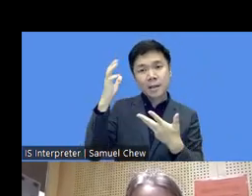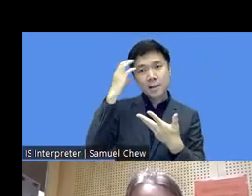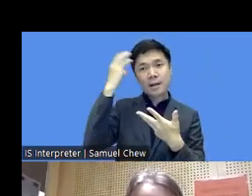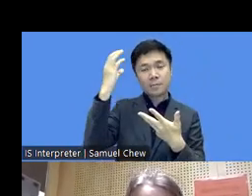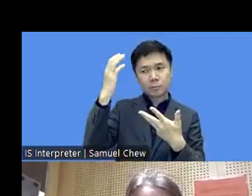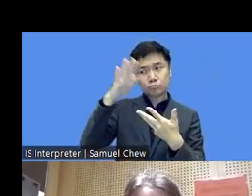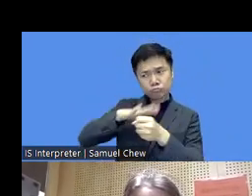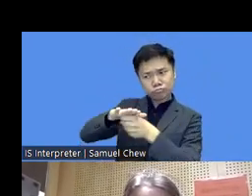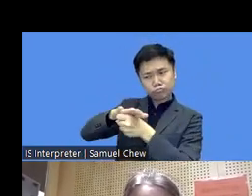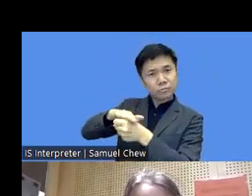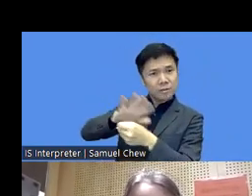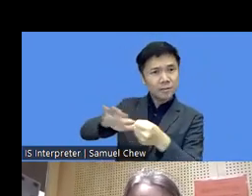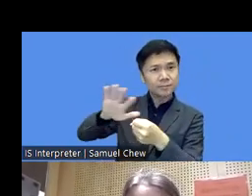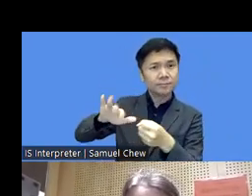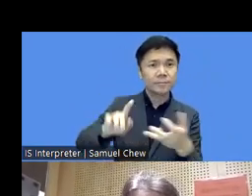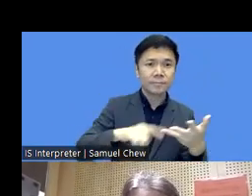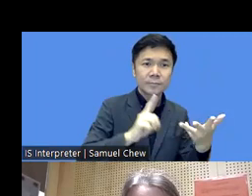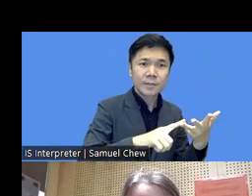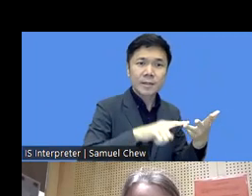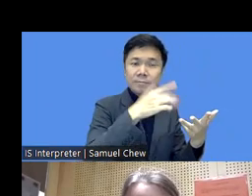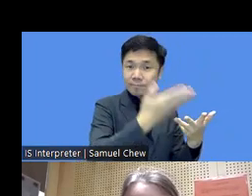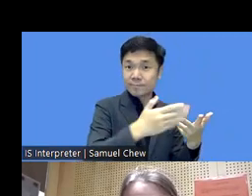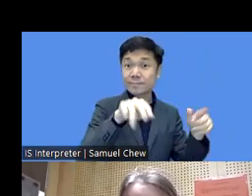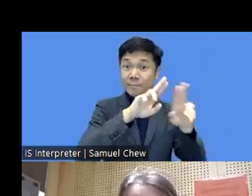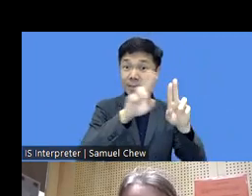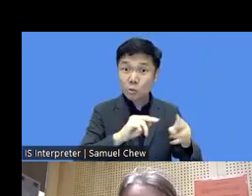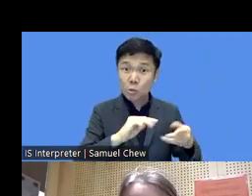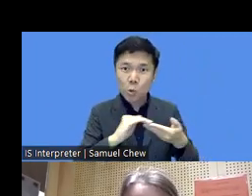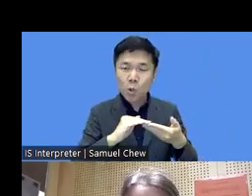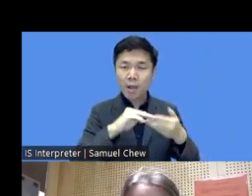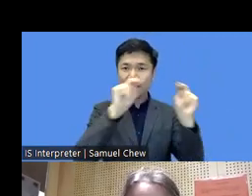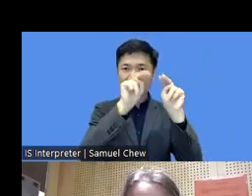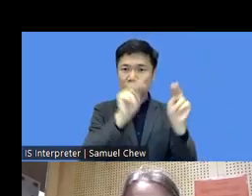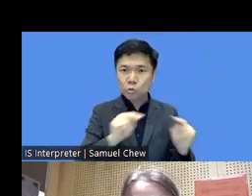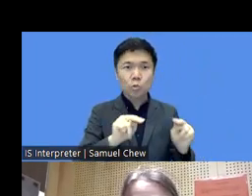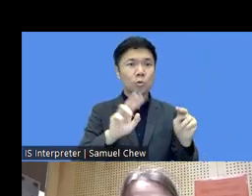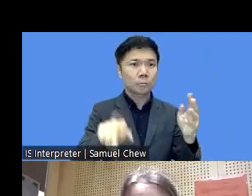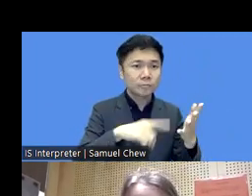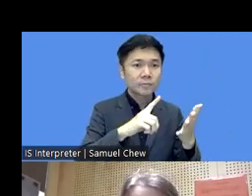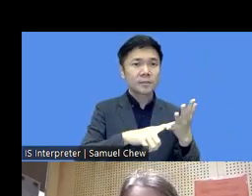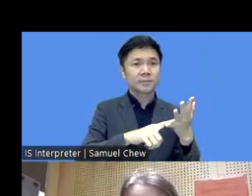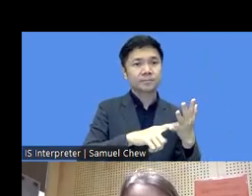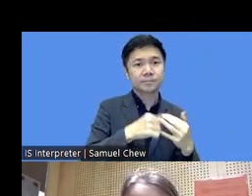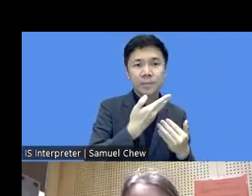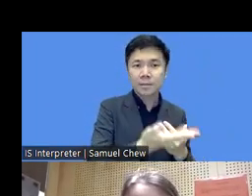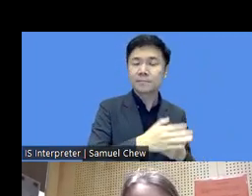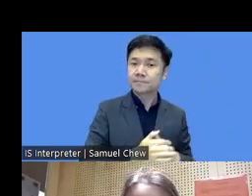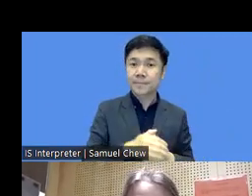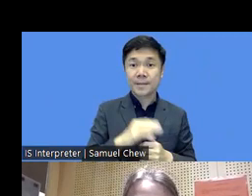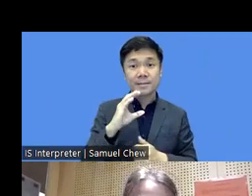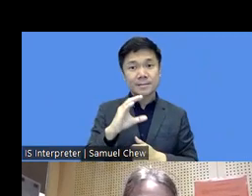anfitriona, autoridades locales, ciudades y otros actores, organizaciones internacionales, organizaciones regionales,